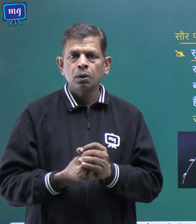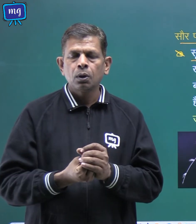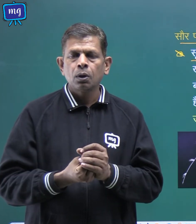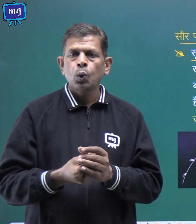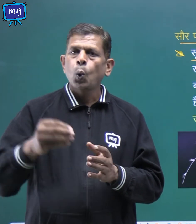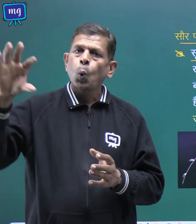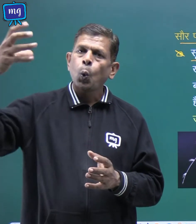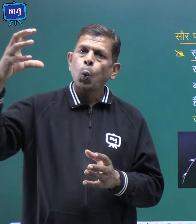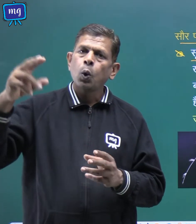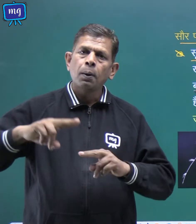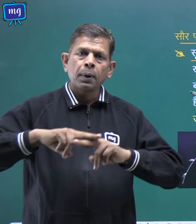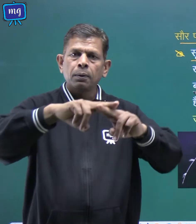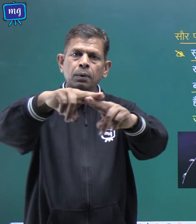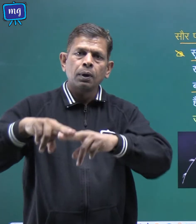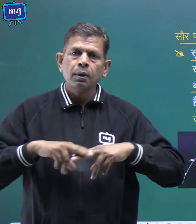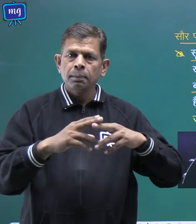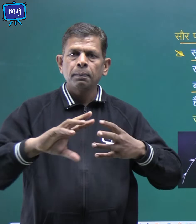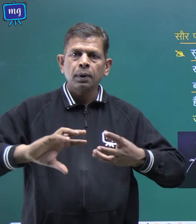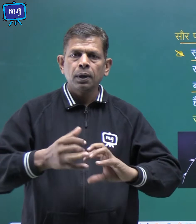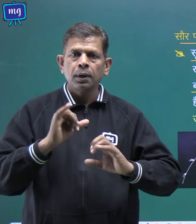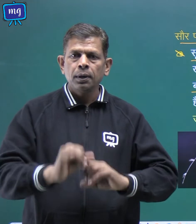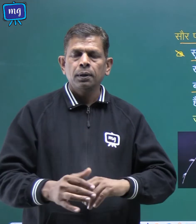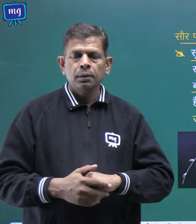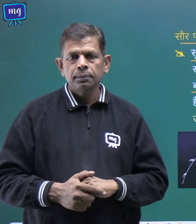सौर परिवार बना है।